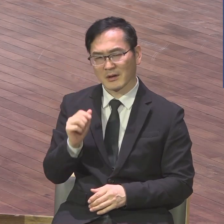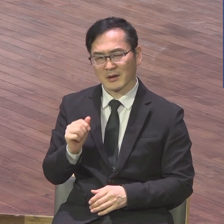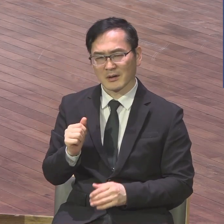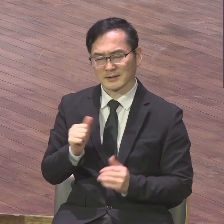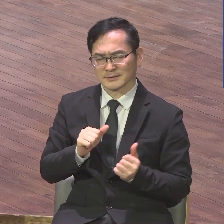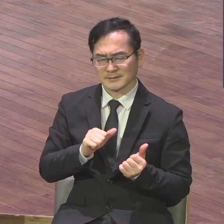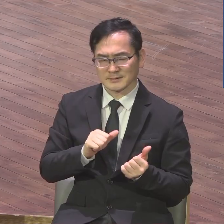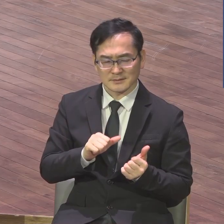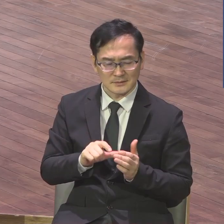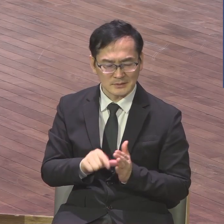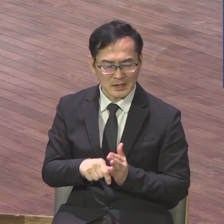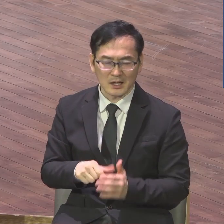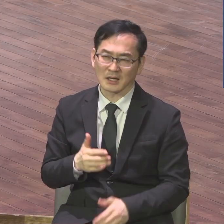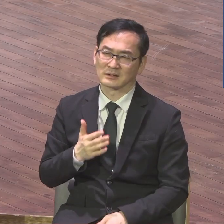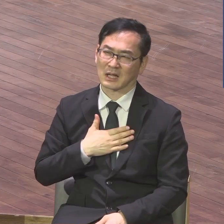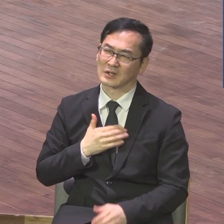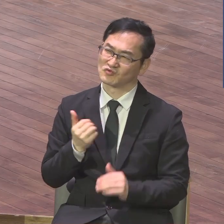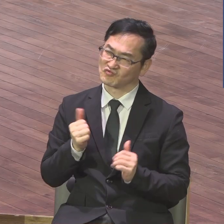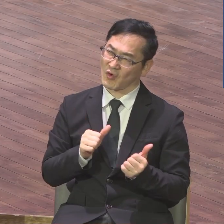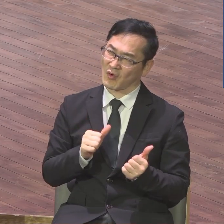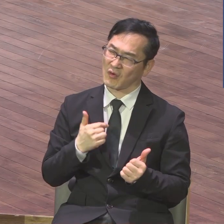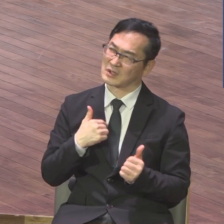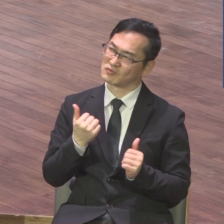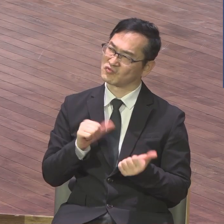기도했어요. 아, 이래서 죽는 거구나.